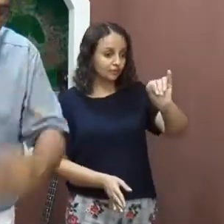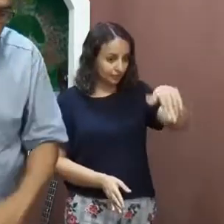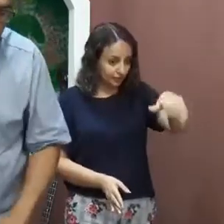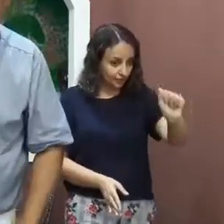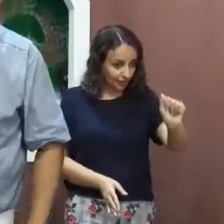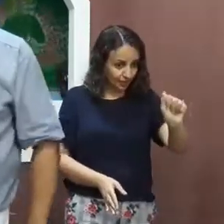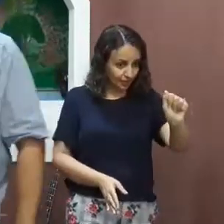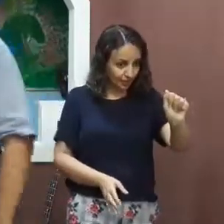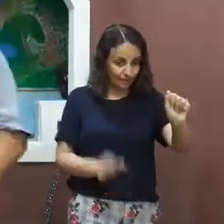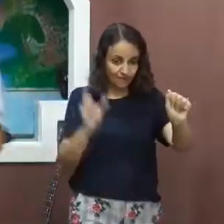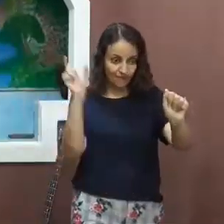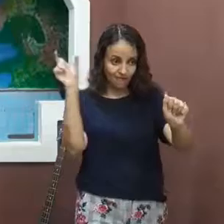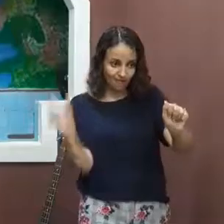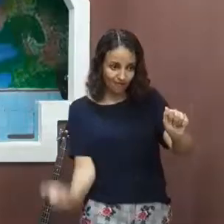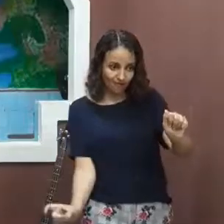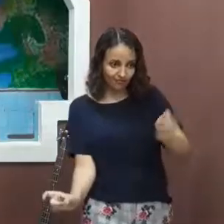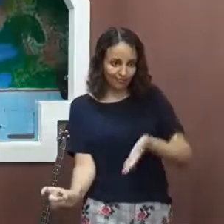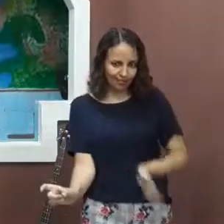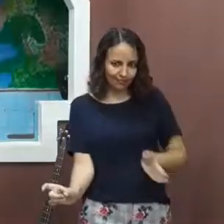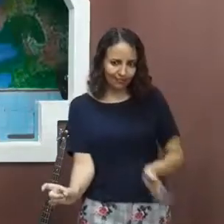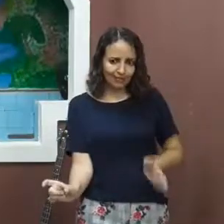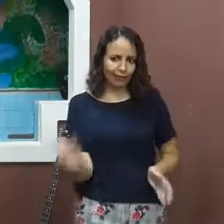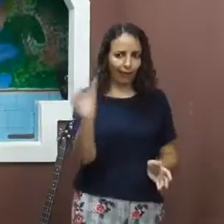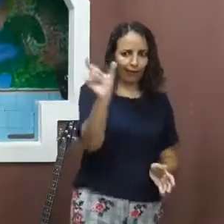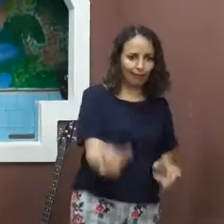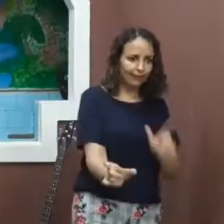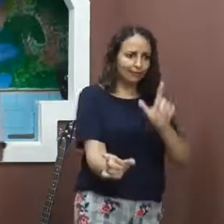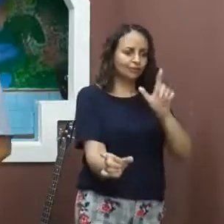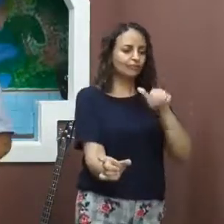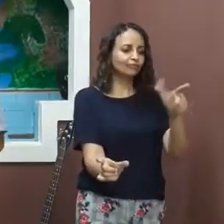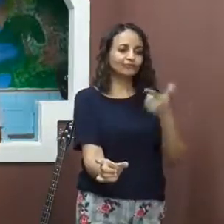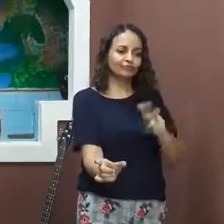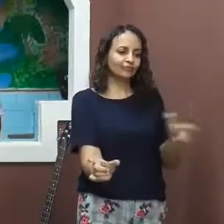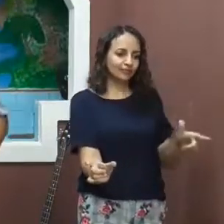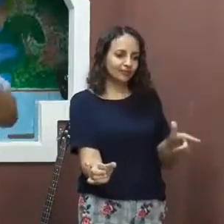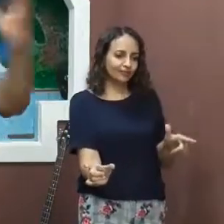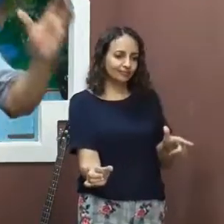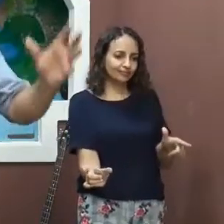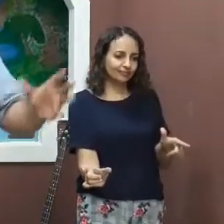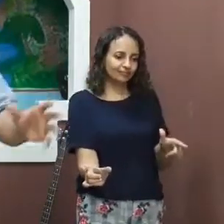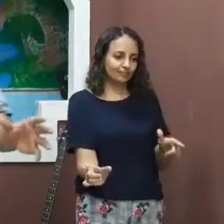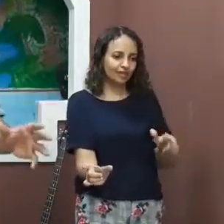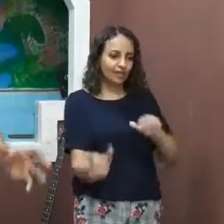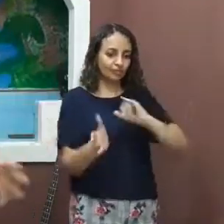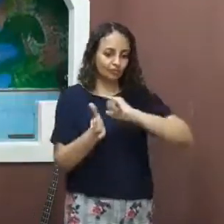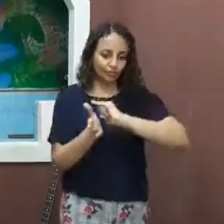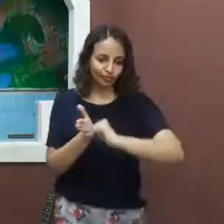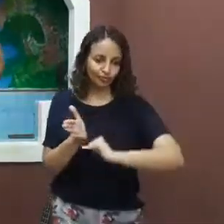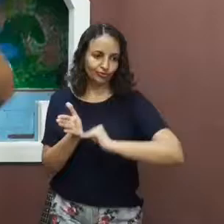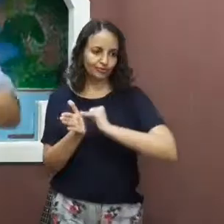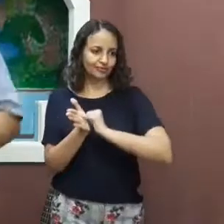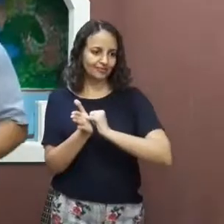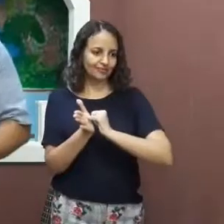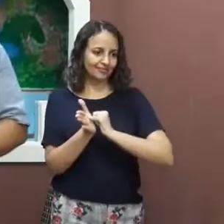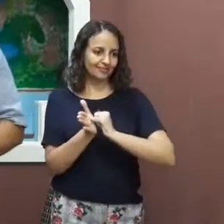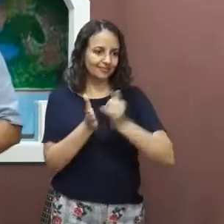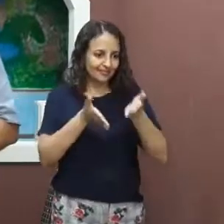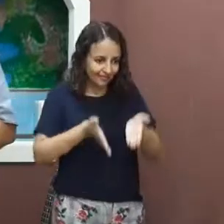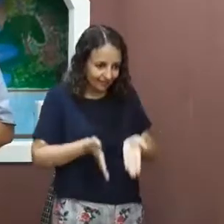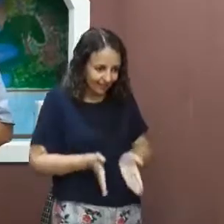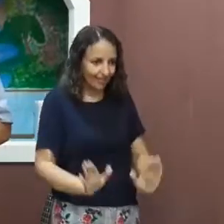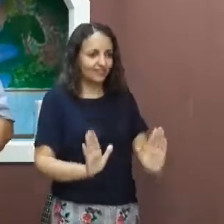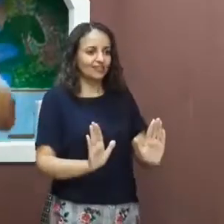primeiro filho, que nada mais é que José do Egito, aquele que salvou todo o seu